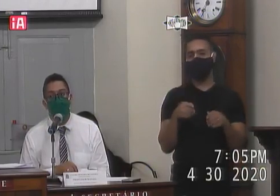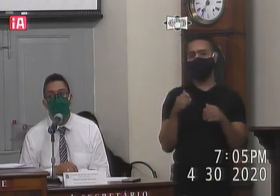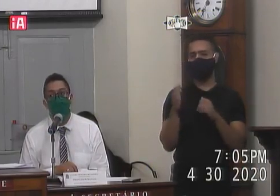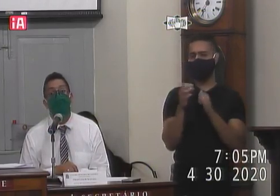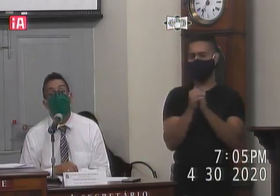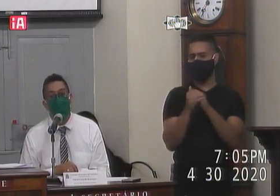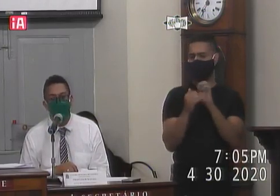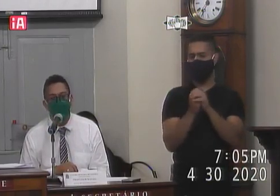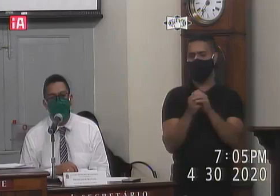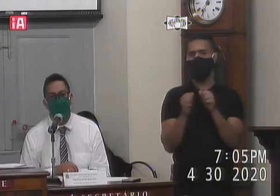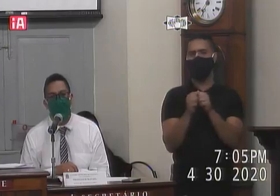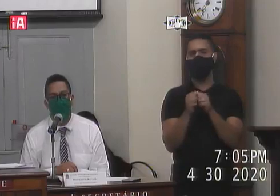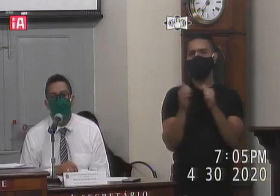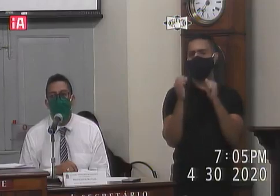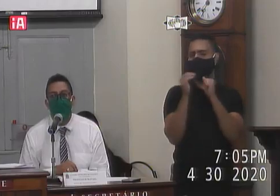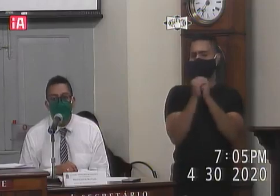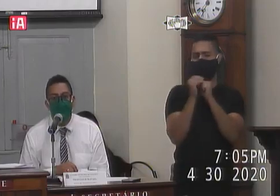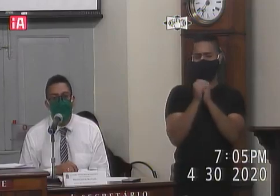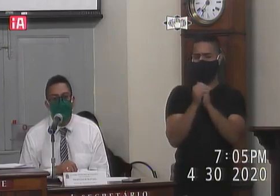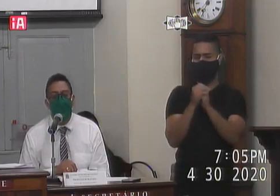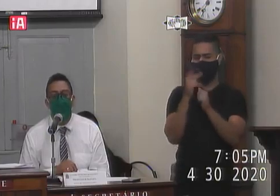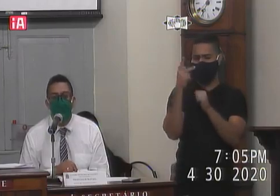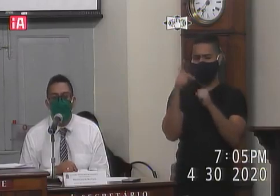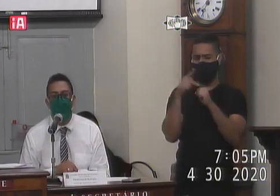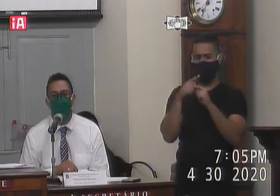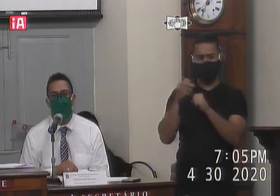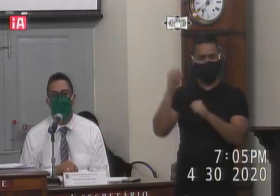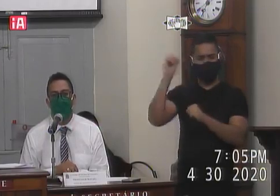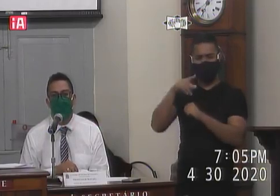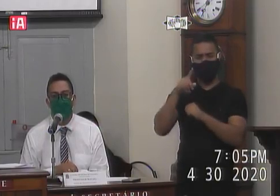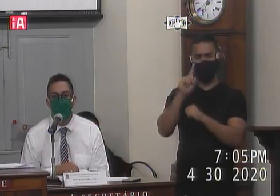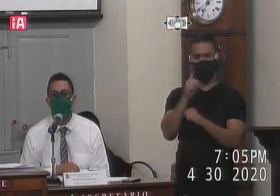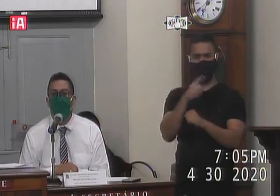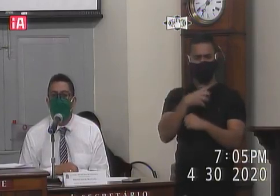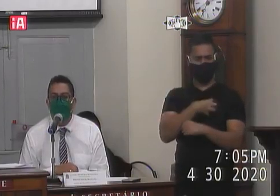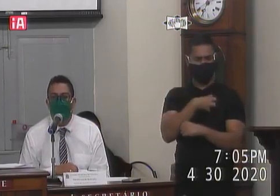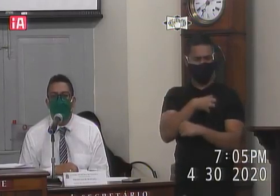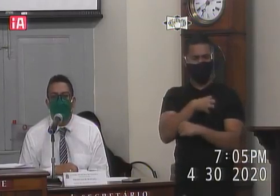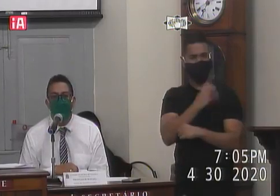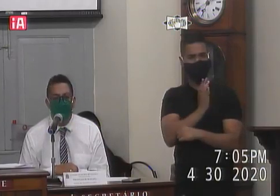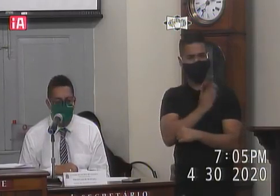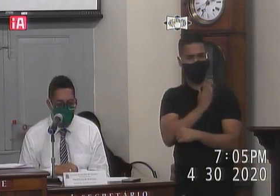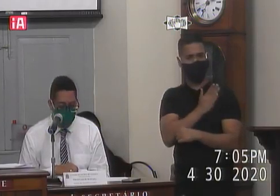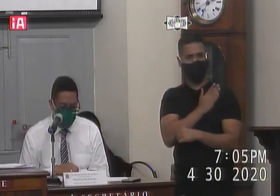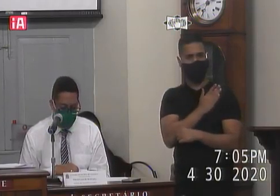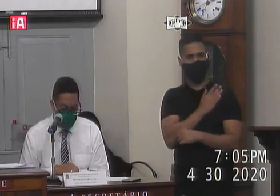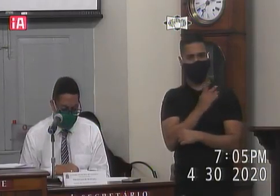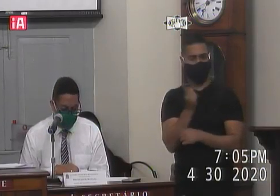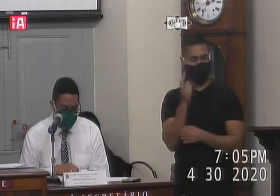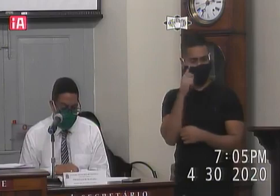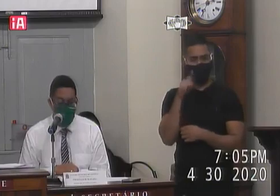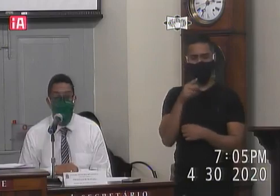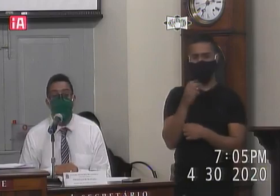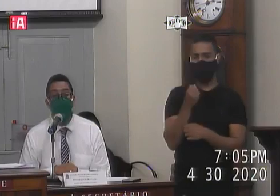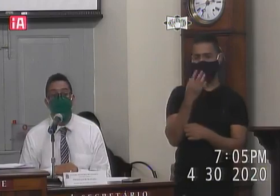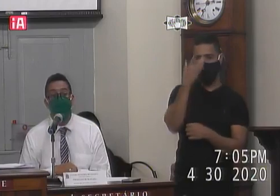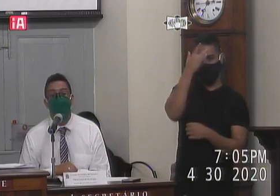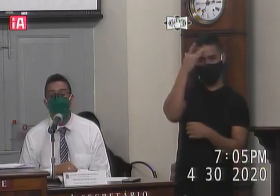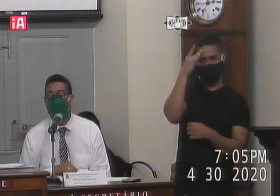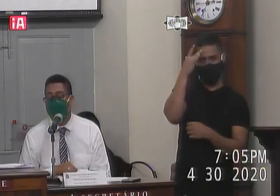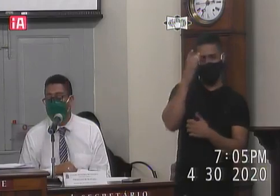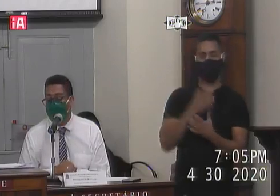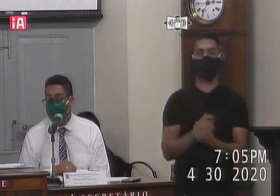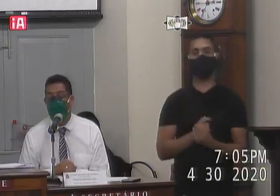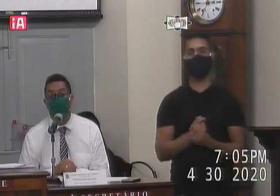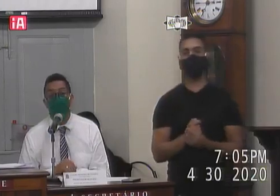com outra e faça uma oração para que Deus tire essa amargura do seu coração, para que você possa ver o bem do próximo. E